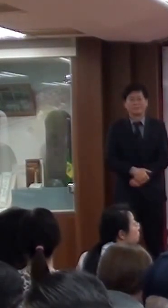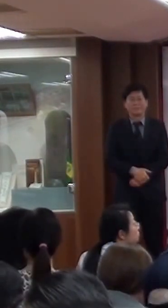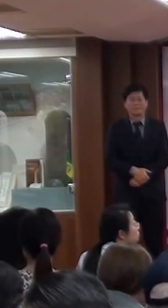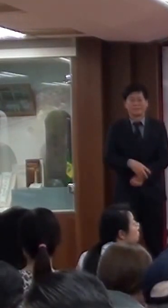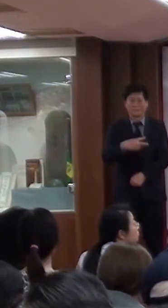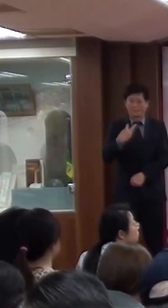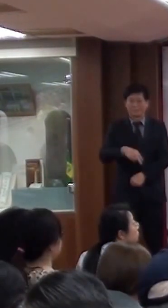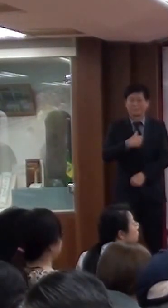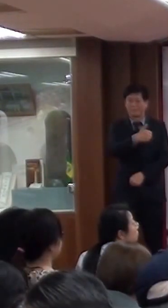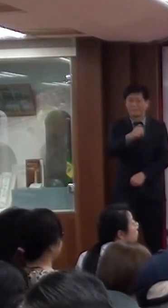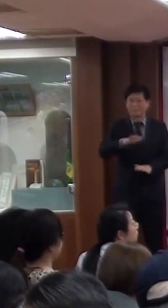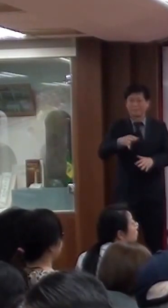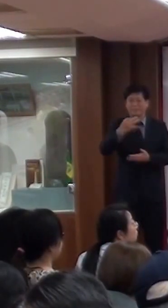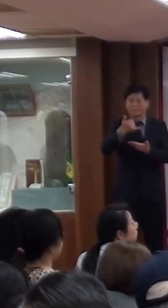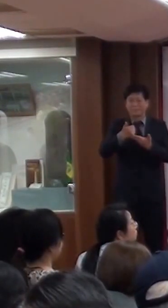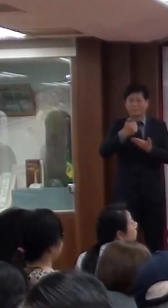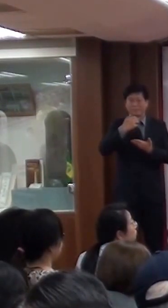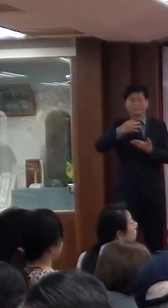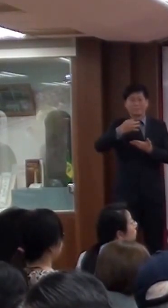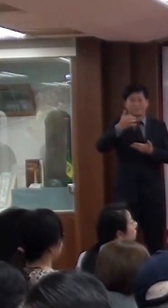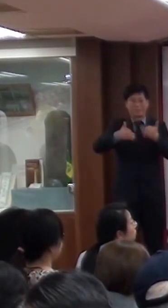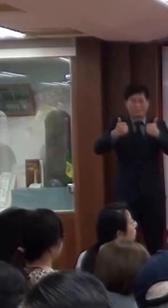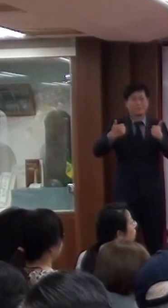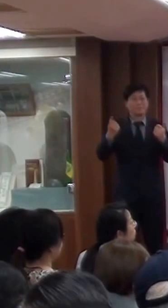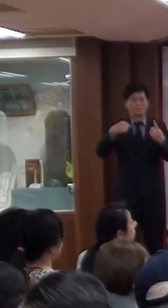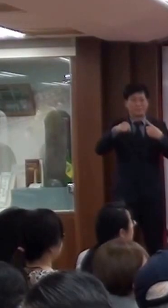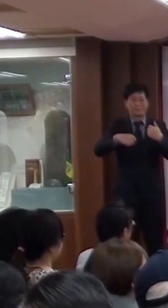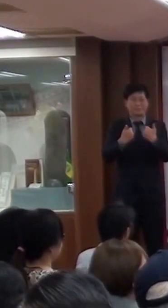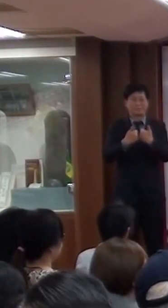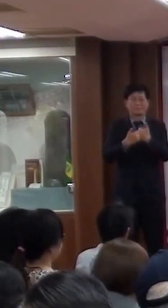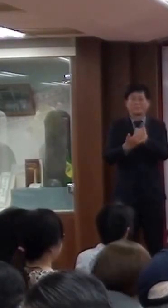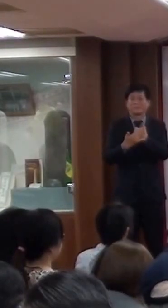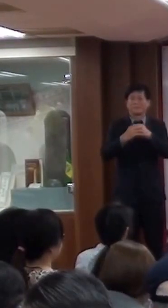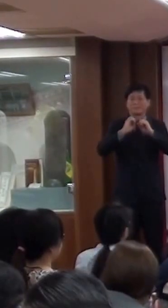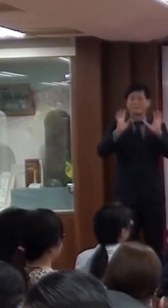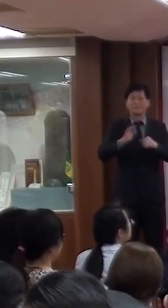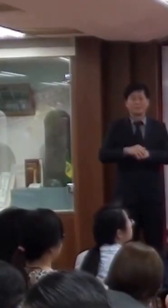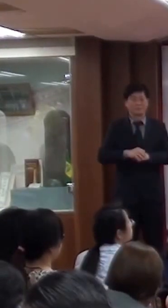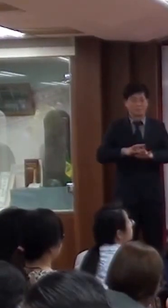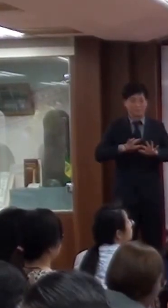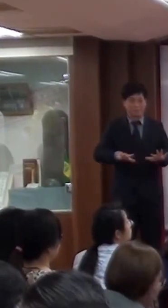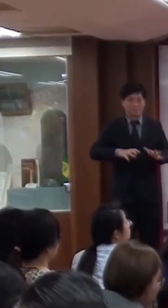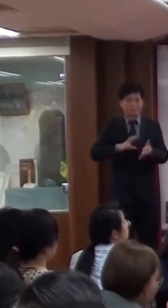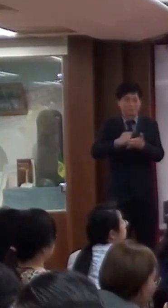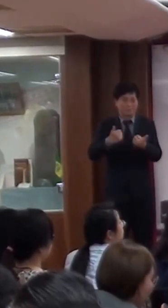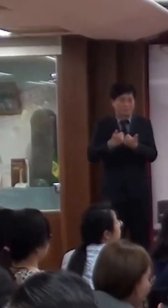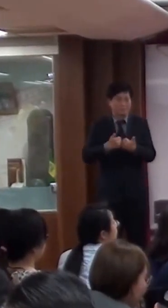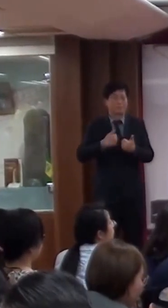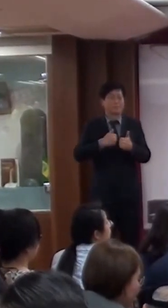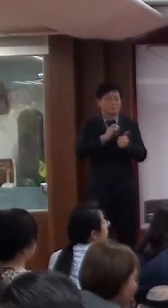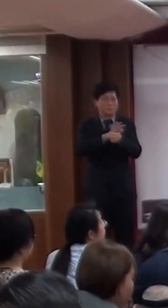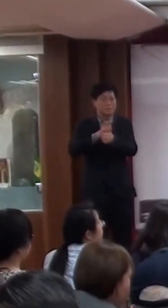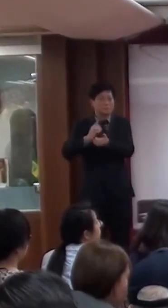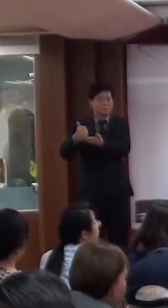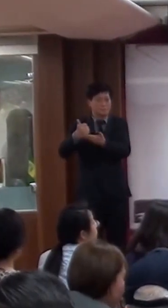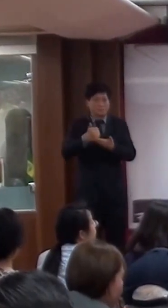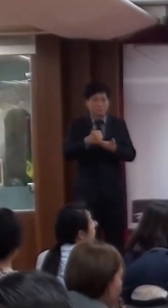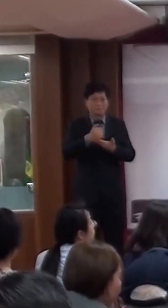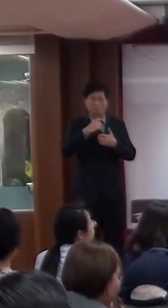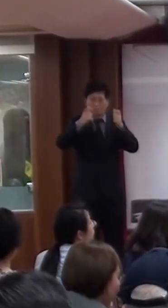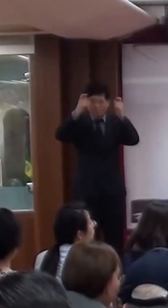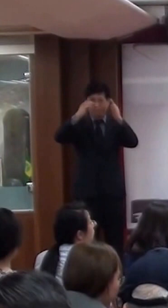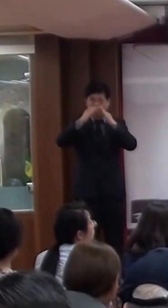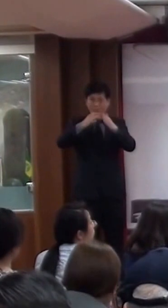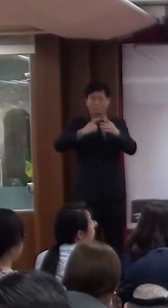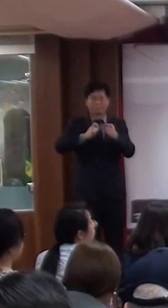再次感谢今天所有的长官贵宾加入我们的宣导行列。那么在我们今天的记者会一开始，要为各位邀请到的是我们高